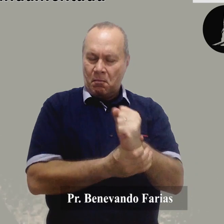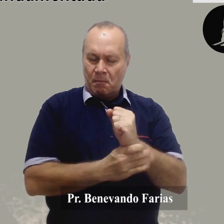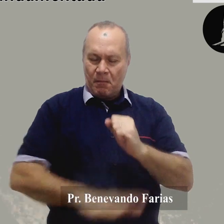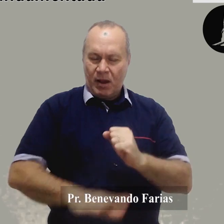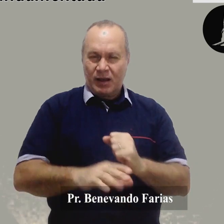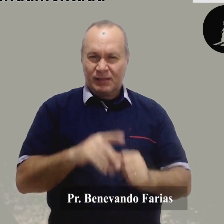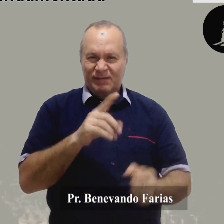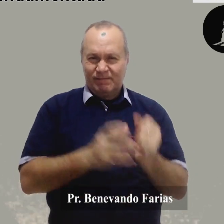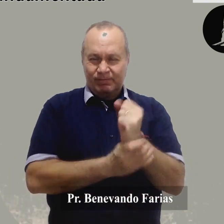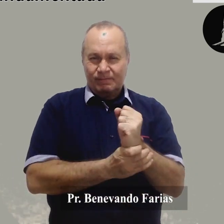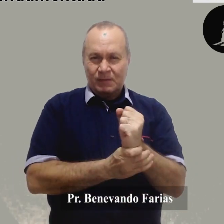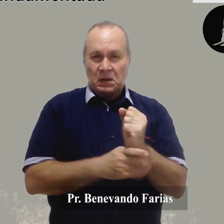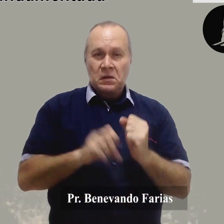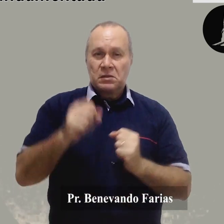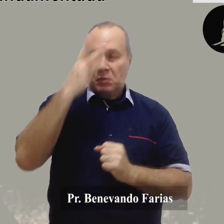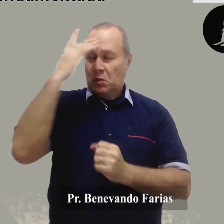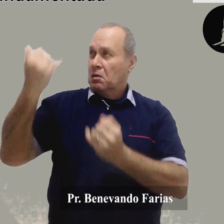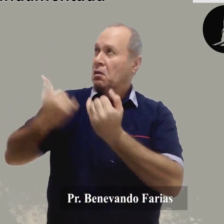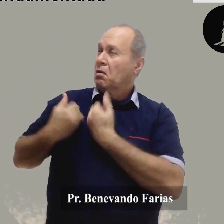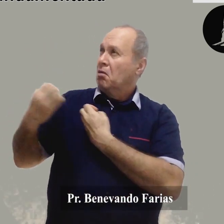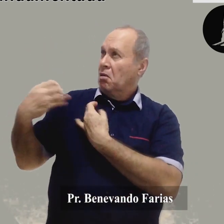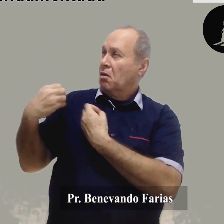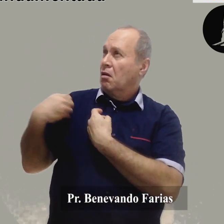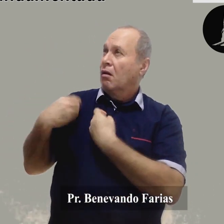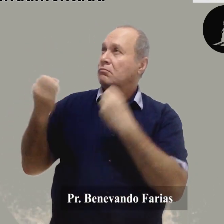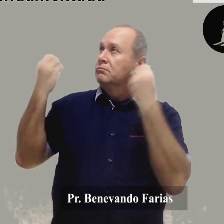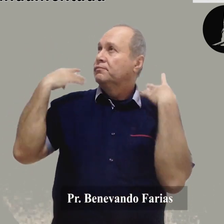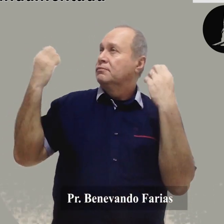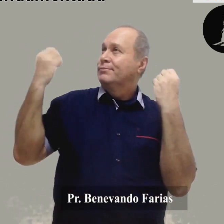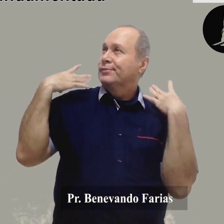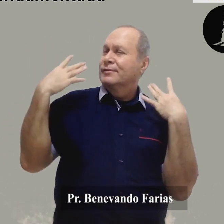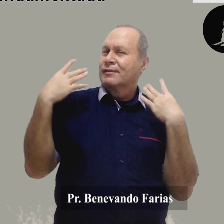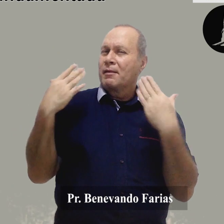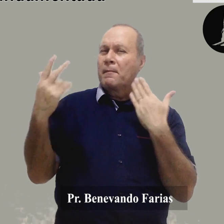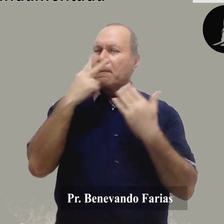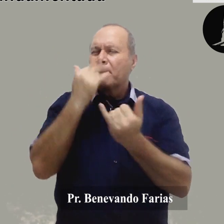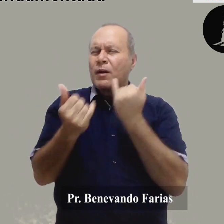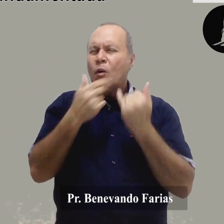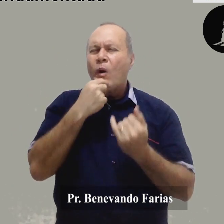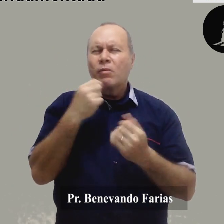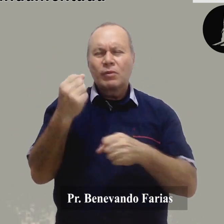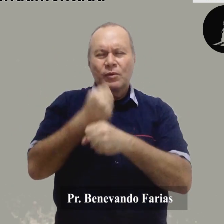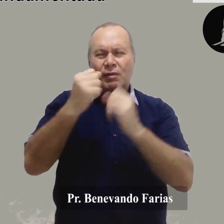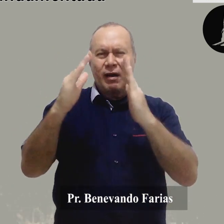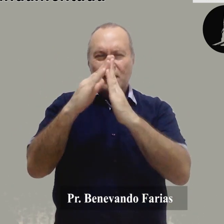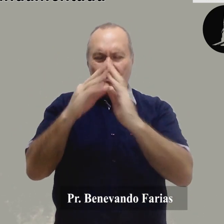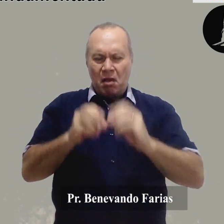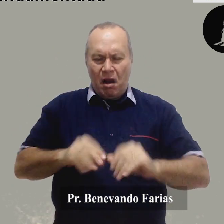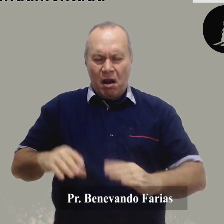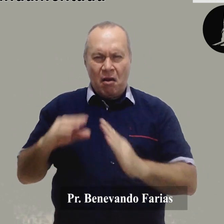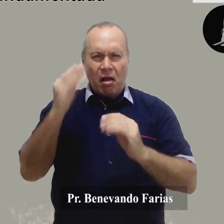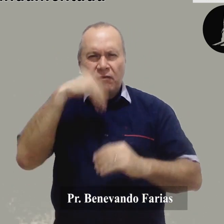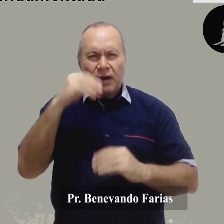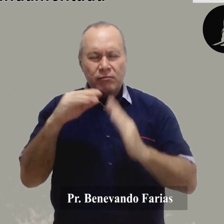estava bem construída. Mas aquele que ouve a minha palavra e não a põe em prática é semelhante ao homem que construiu